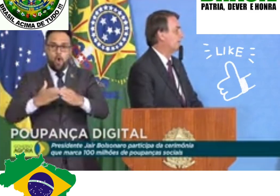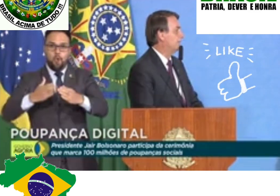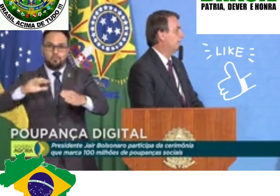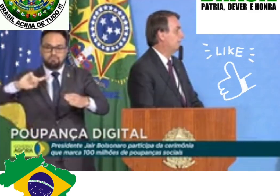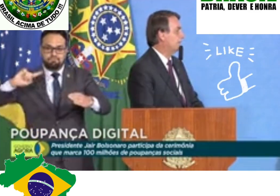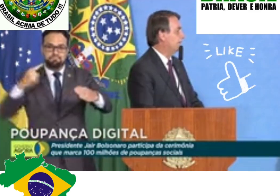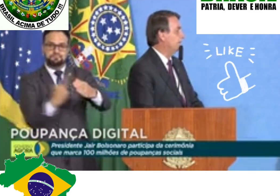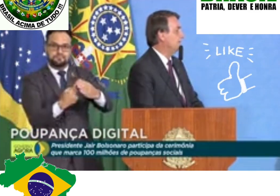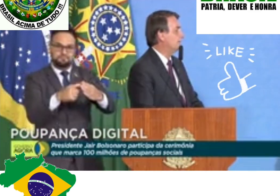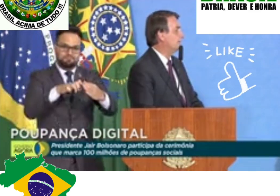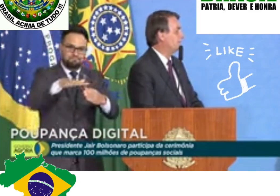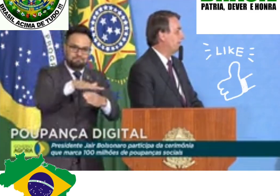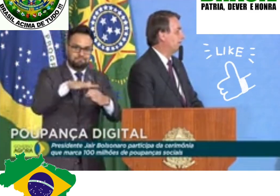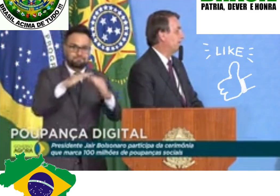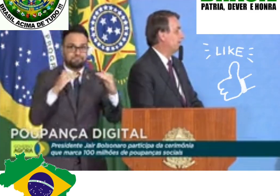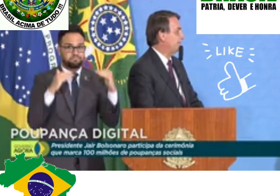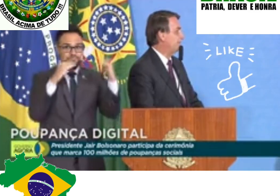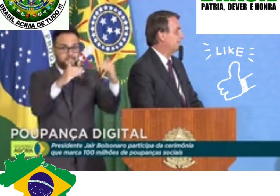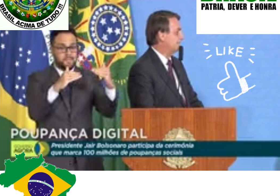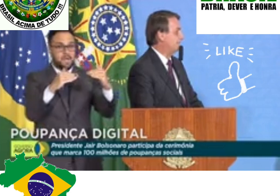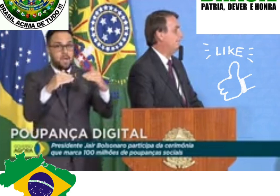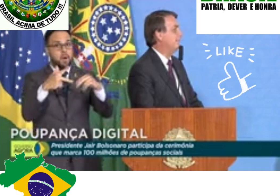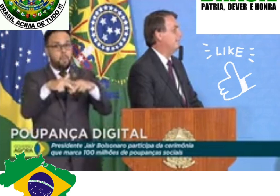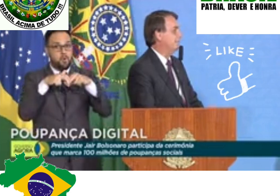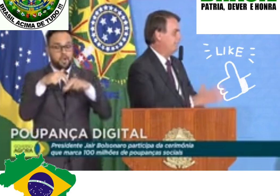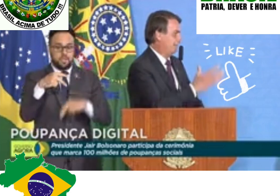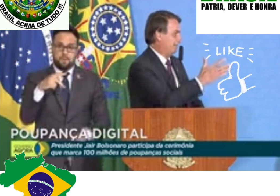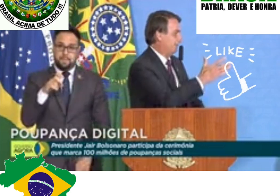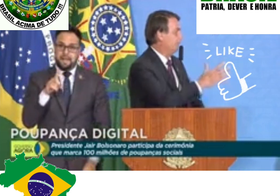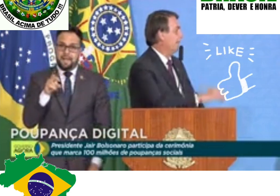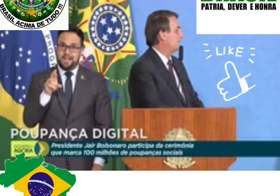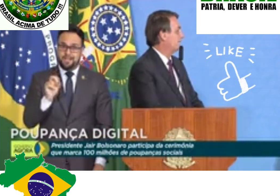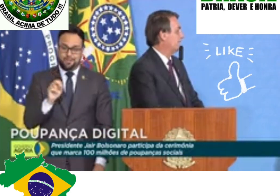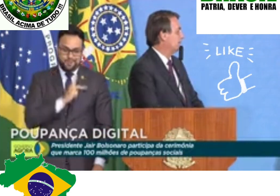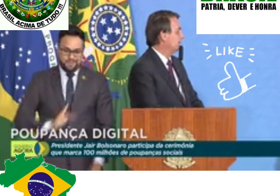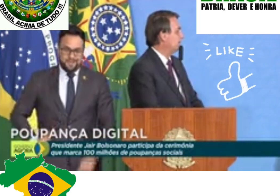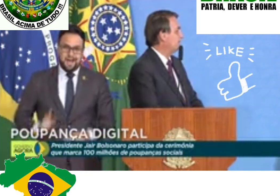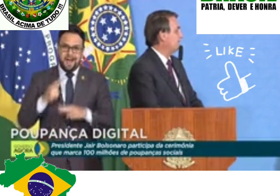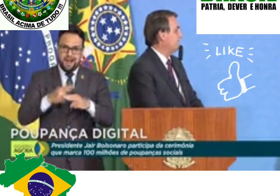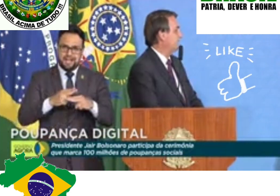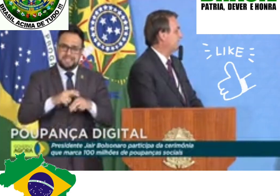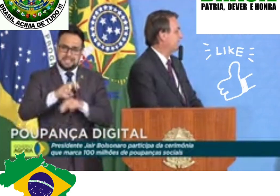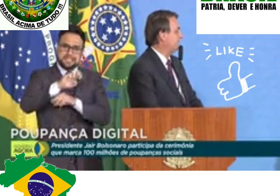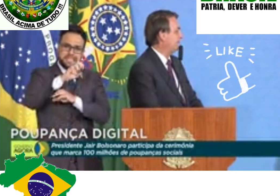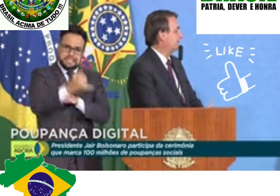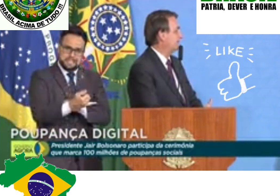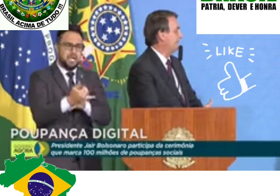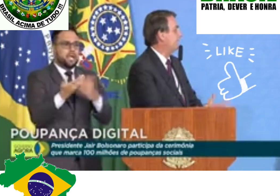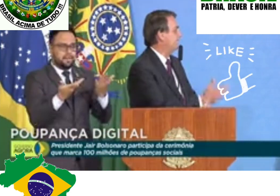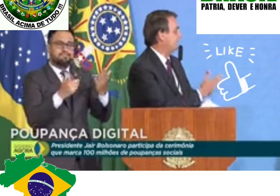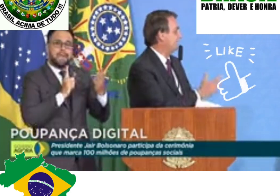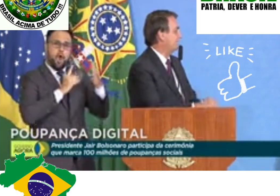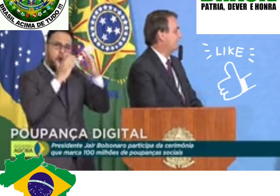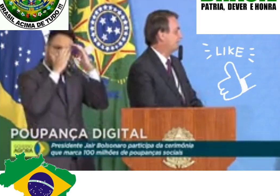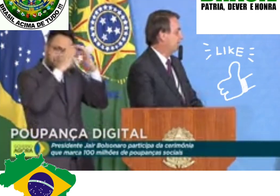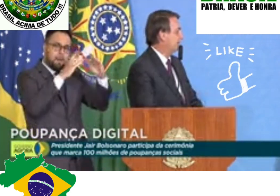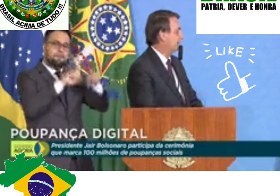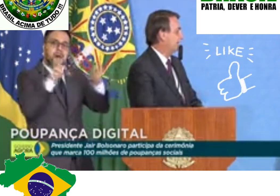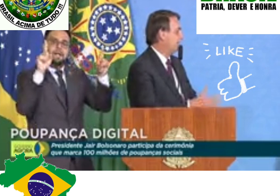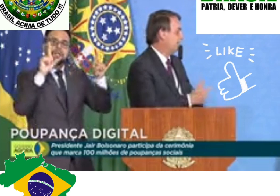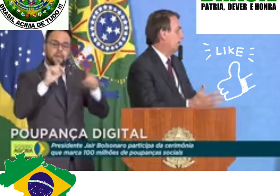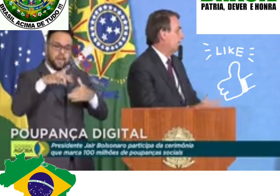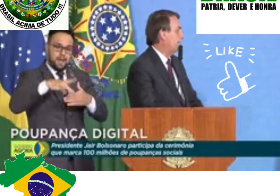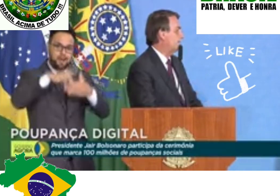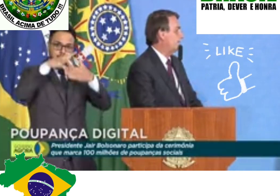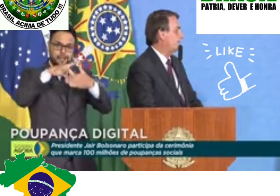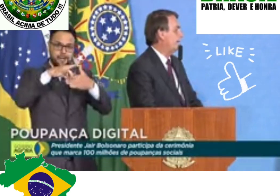escalão. Então, o Pedro devia, sim, não digo obediência, né, mas uma liderança do Paulo